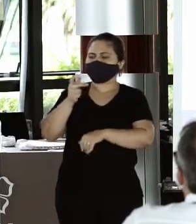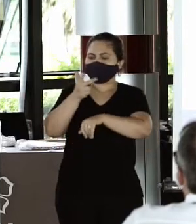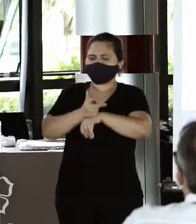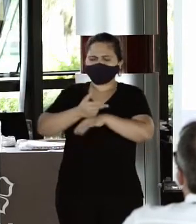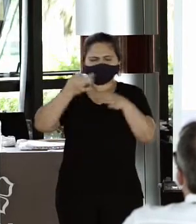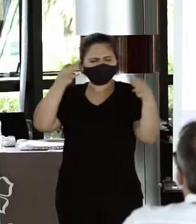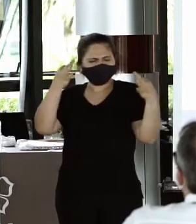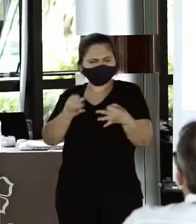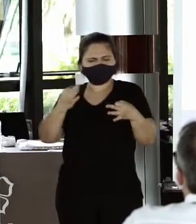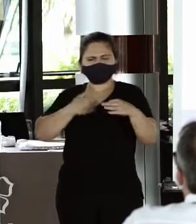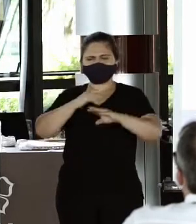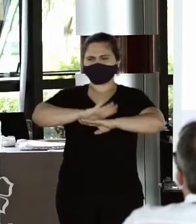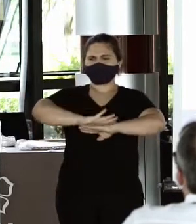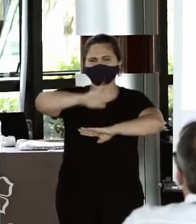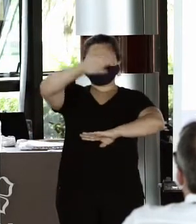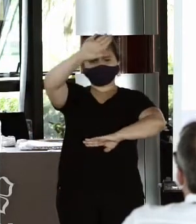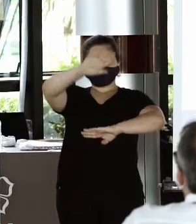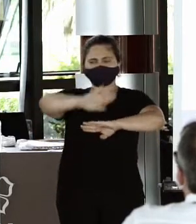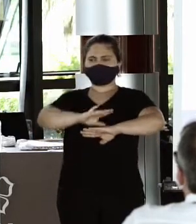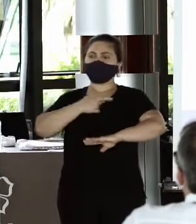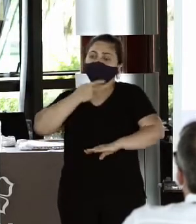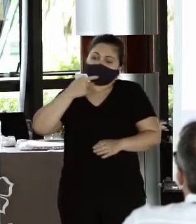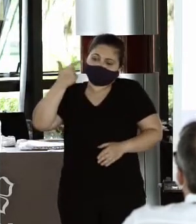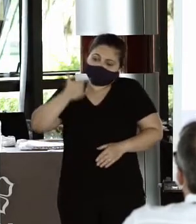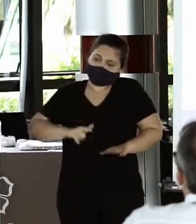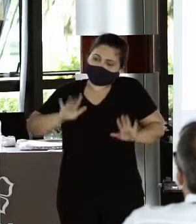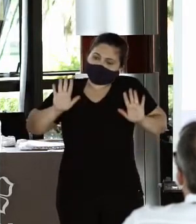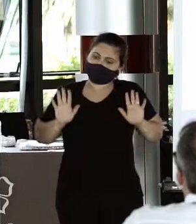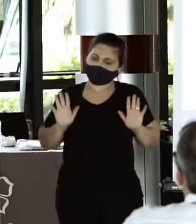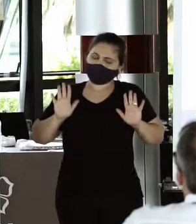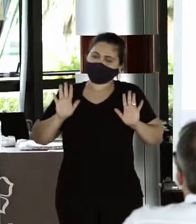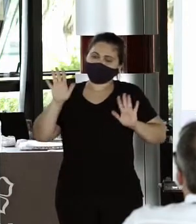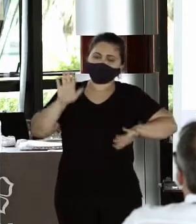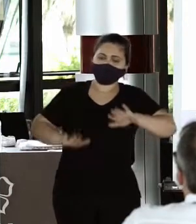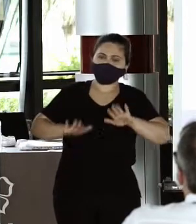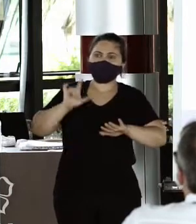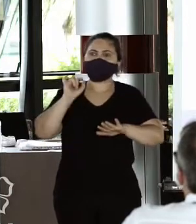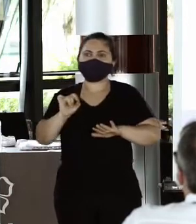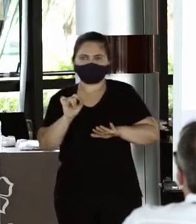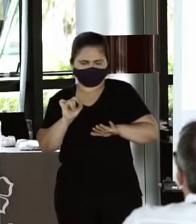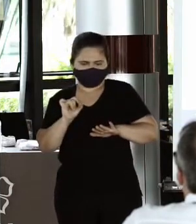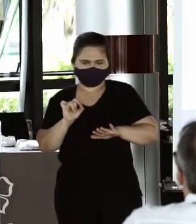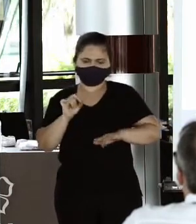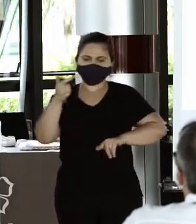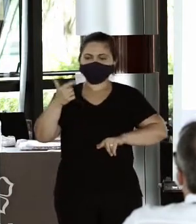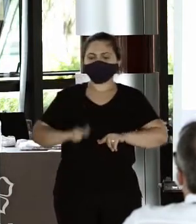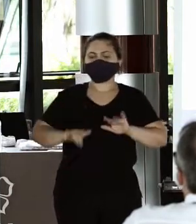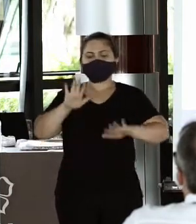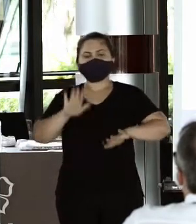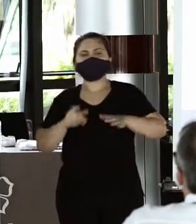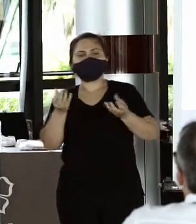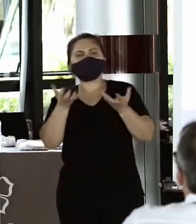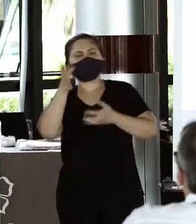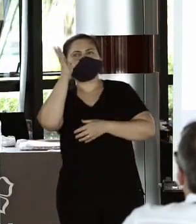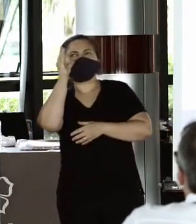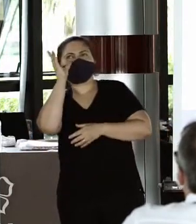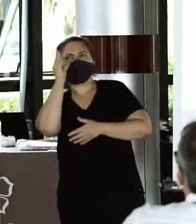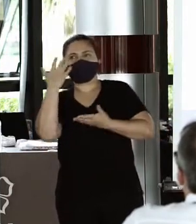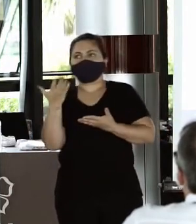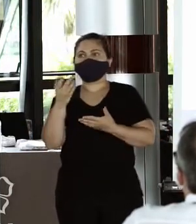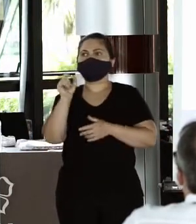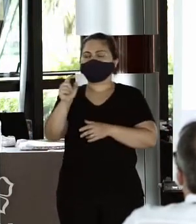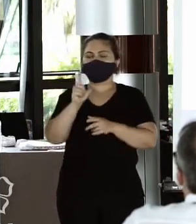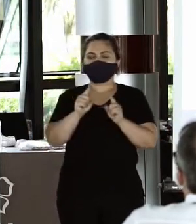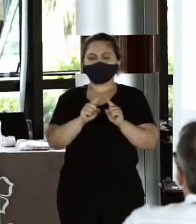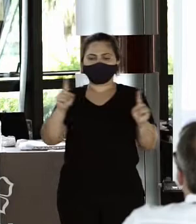câmera ideal para uma fachada? Eu repito, depende. Depende do quê? Depende do que você quer observar na fachada.